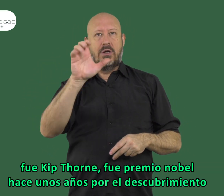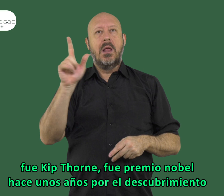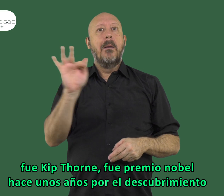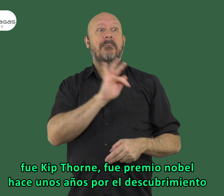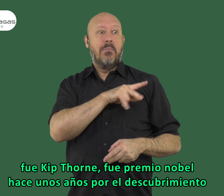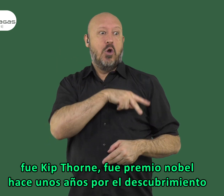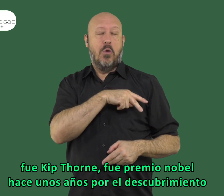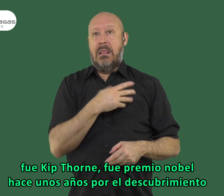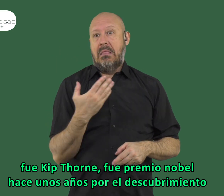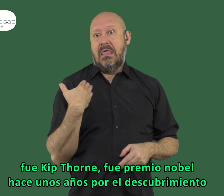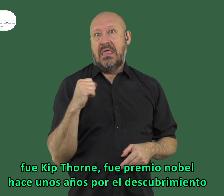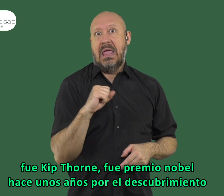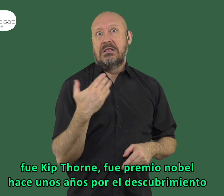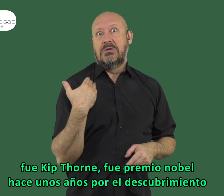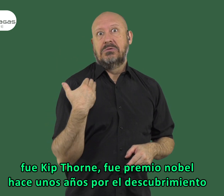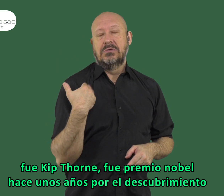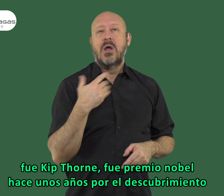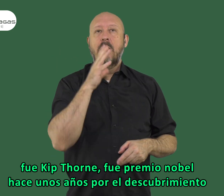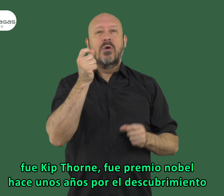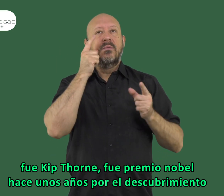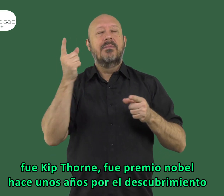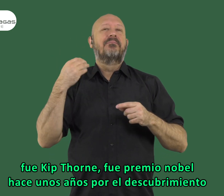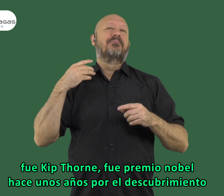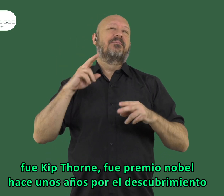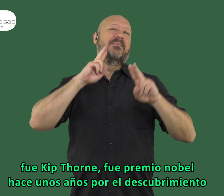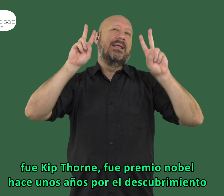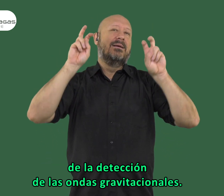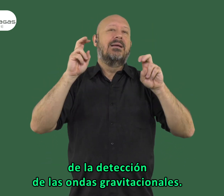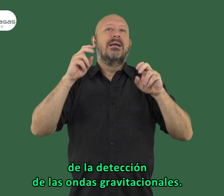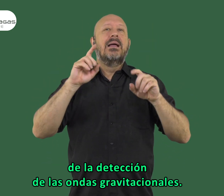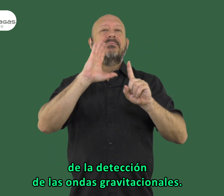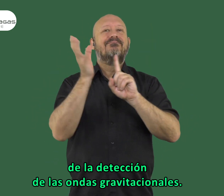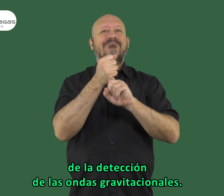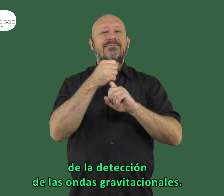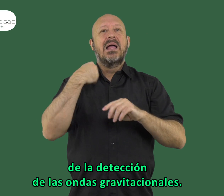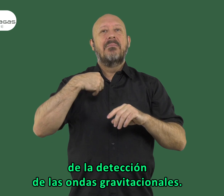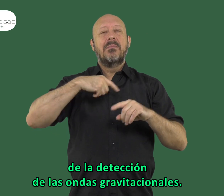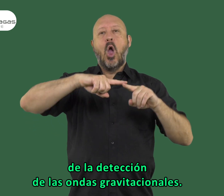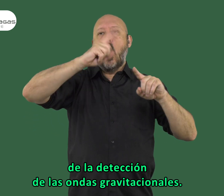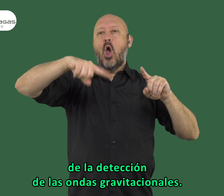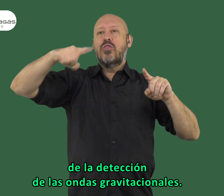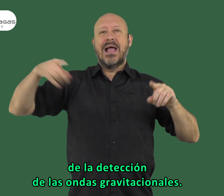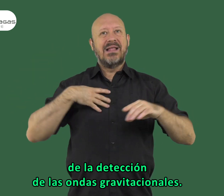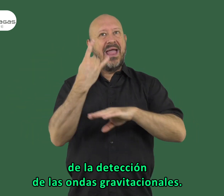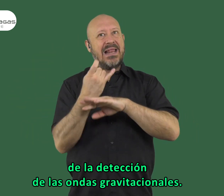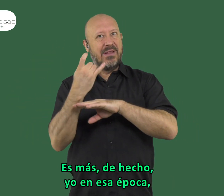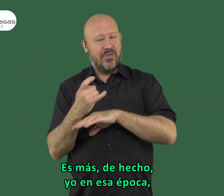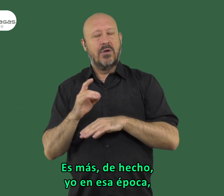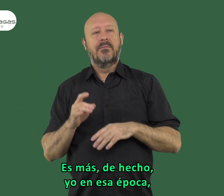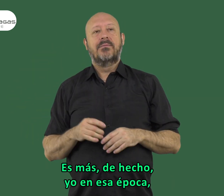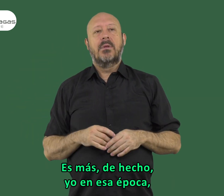Thorne. Fue premio Nobel hace unos años por el descubrimiento de la detección de las ondas